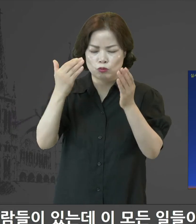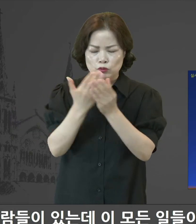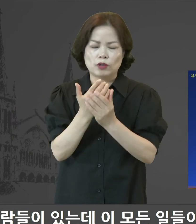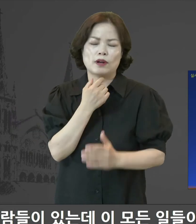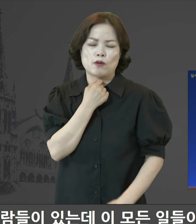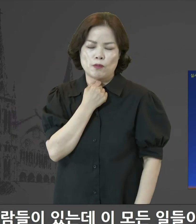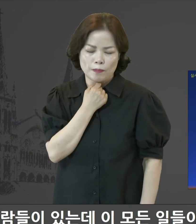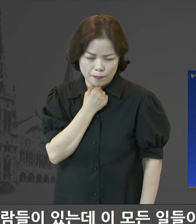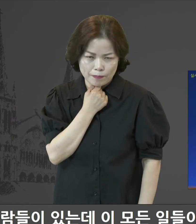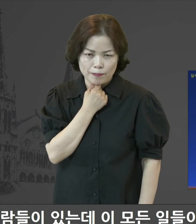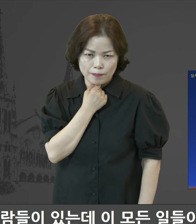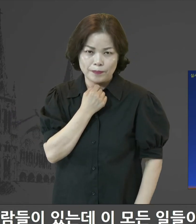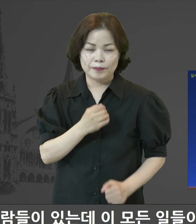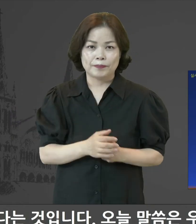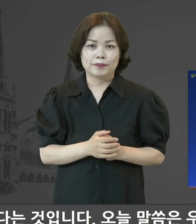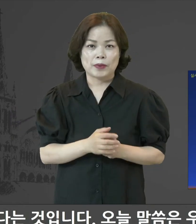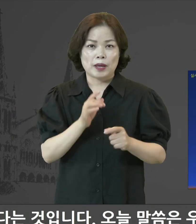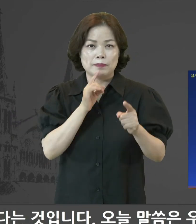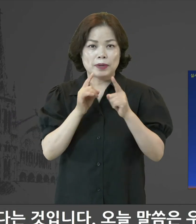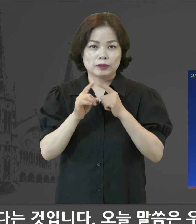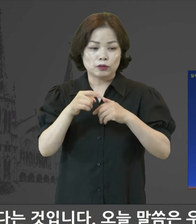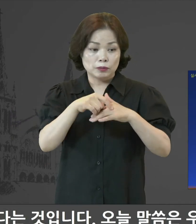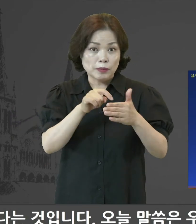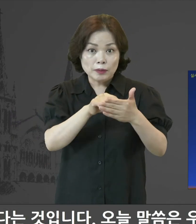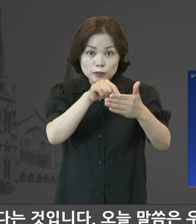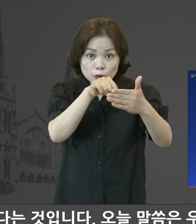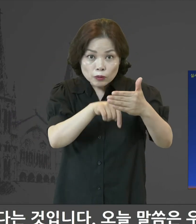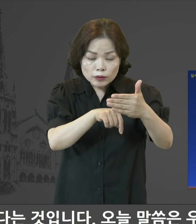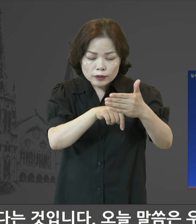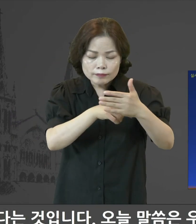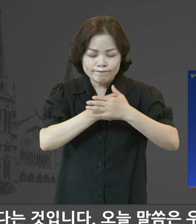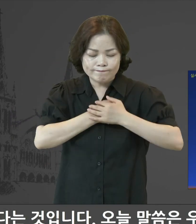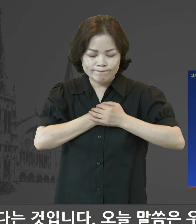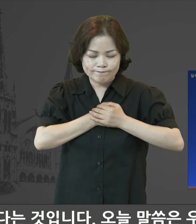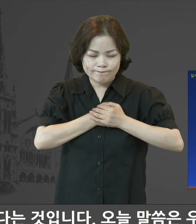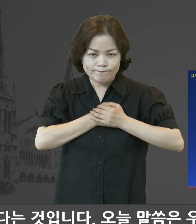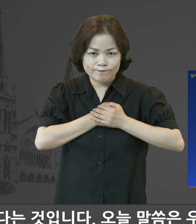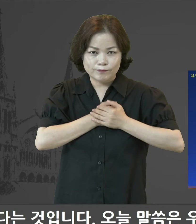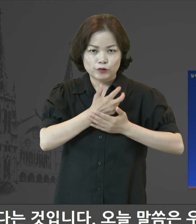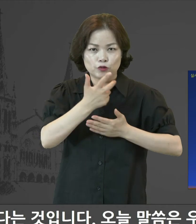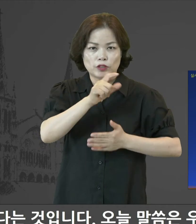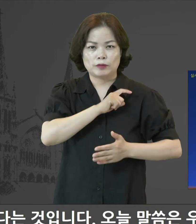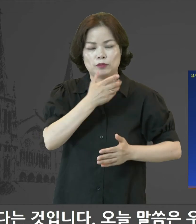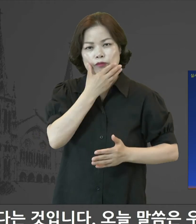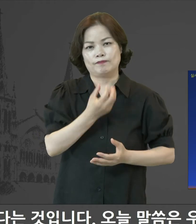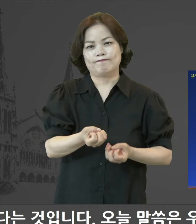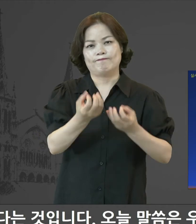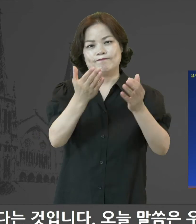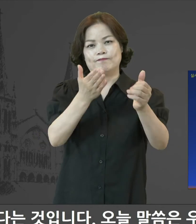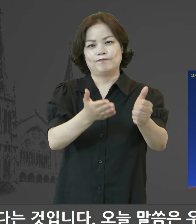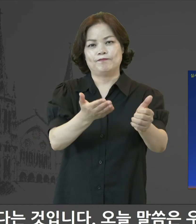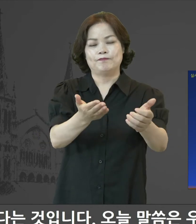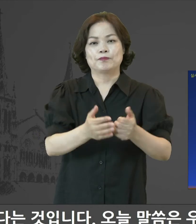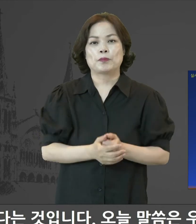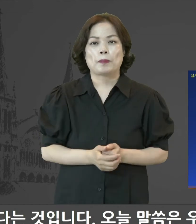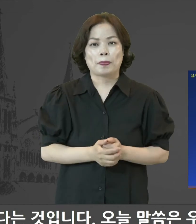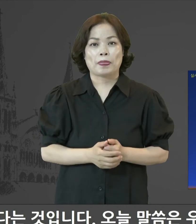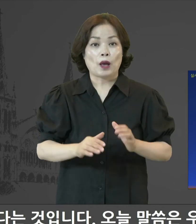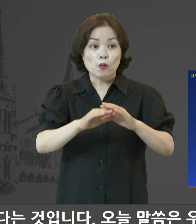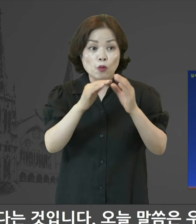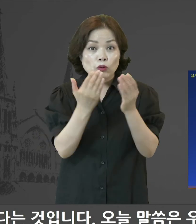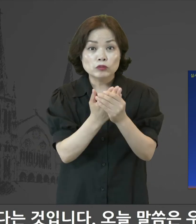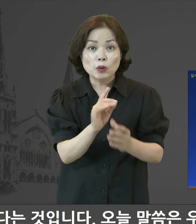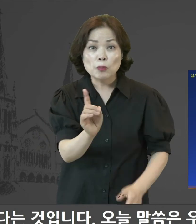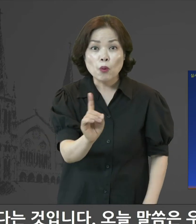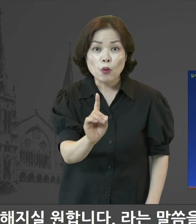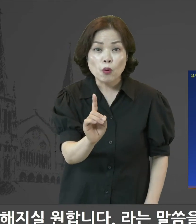원합니다. 이 말씀을 우리 마음속에 담아주시기를 주의 이름으로 축원합니다. 온전해진다는 게